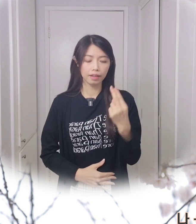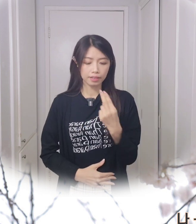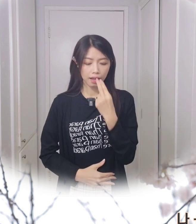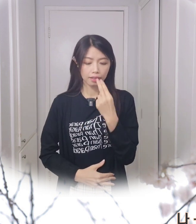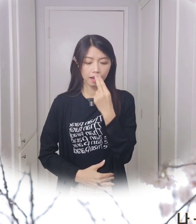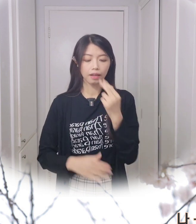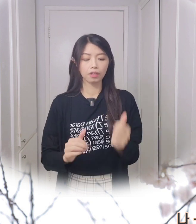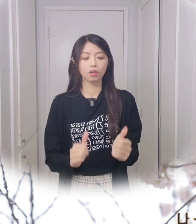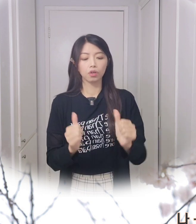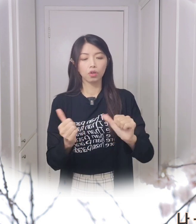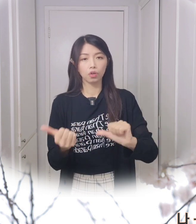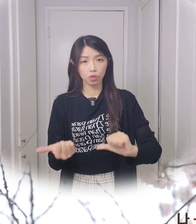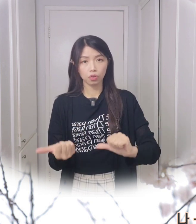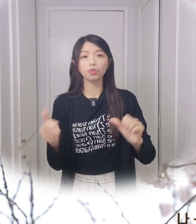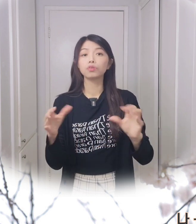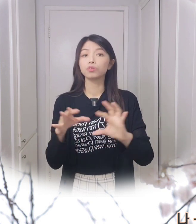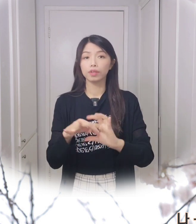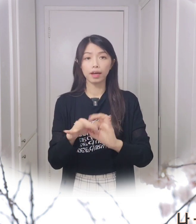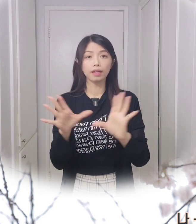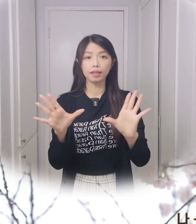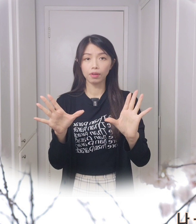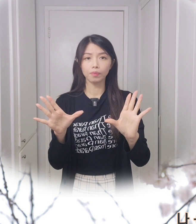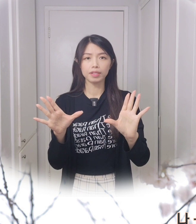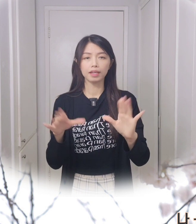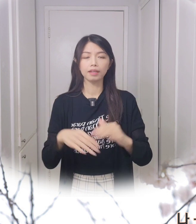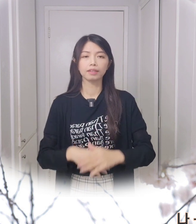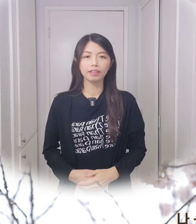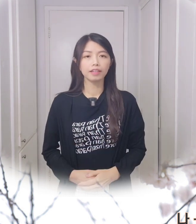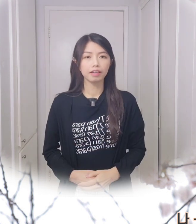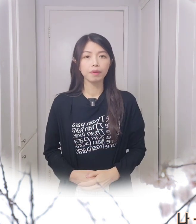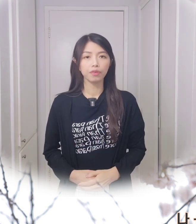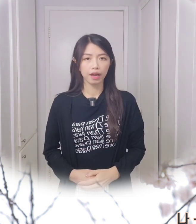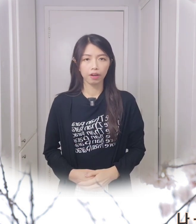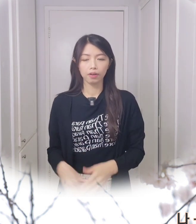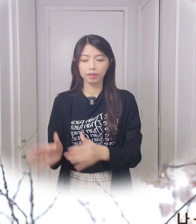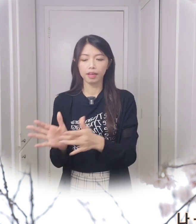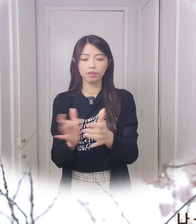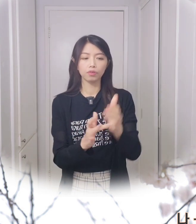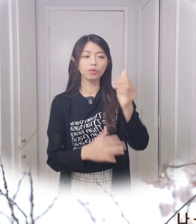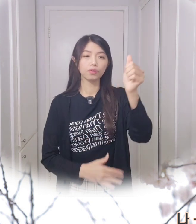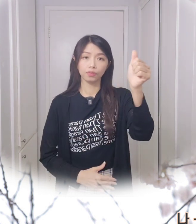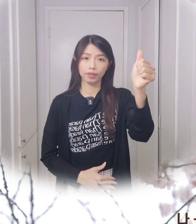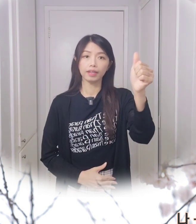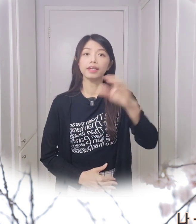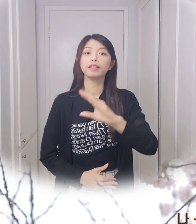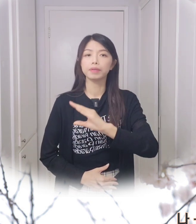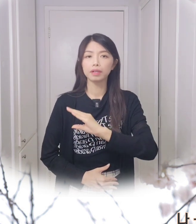내가 사나 죽으나 상관없이 그 이름을 위하여 예수